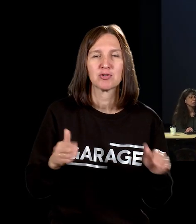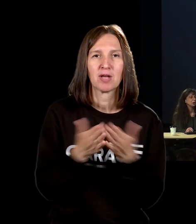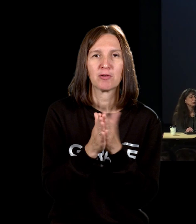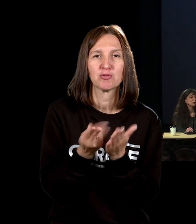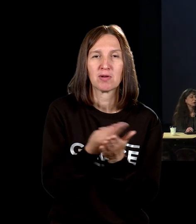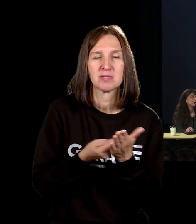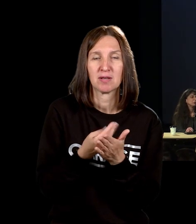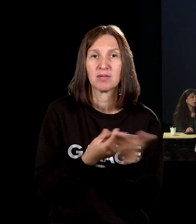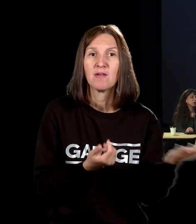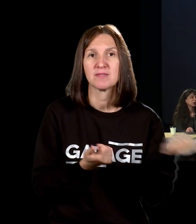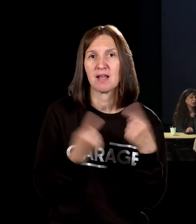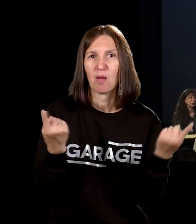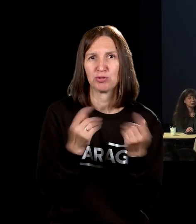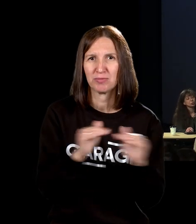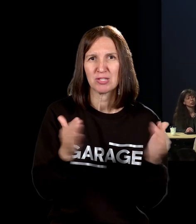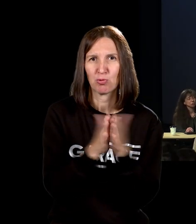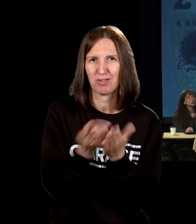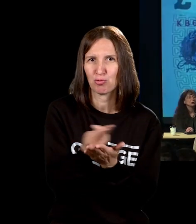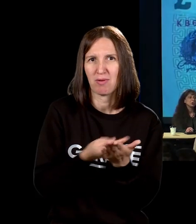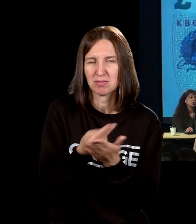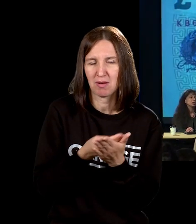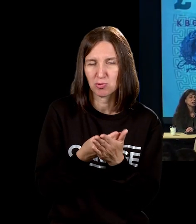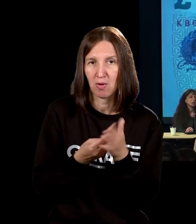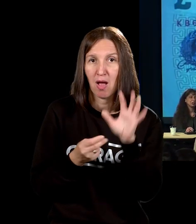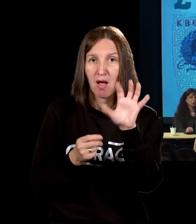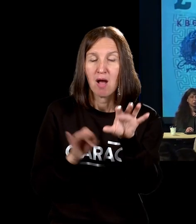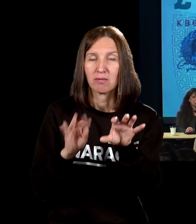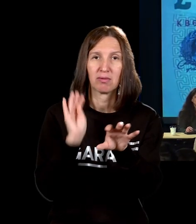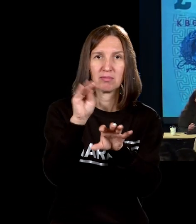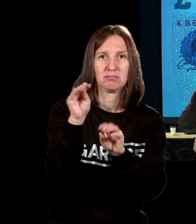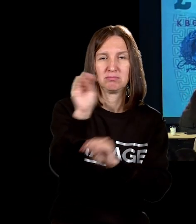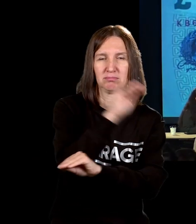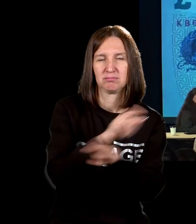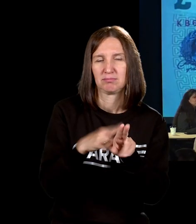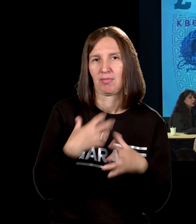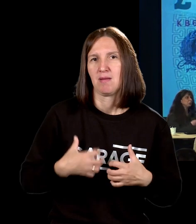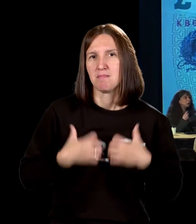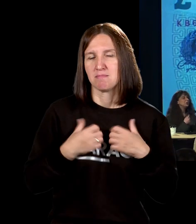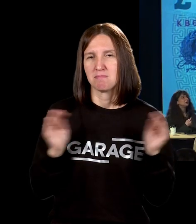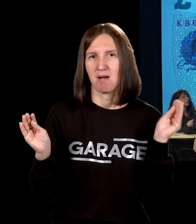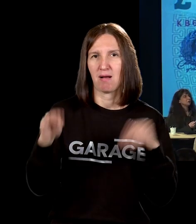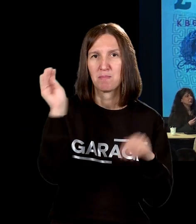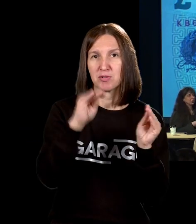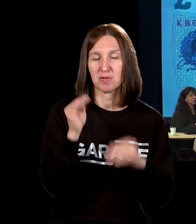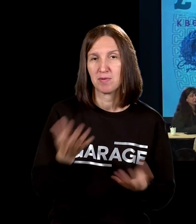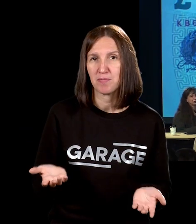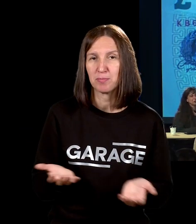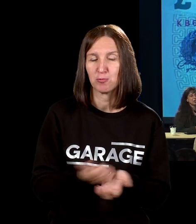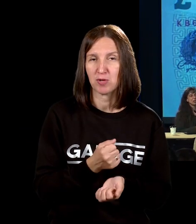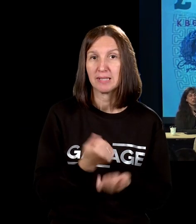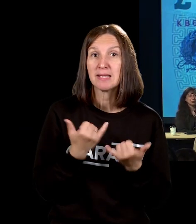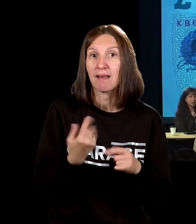во что-то абсолютно макабрическое, там тоже, может, сказать, книжка «Раскраска», она для того и существует. Но там, так сказать, более интересный вариант